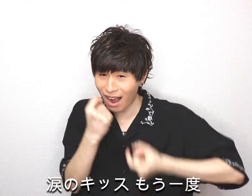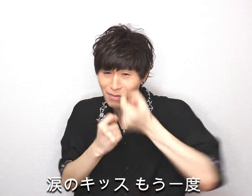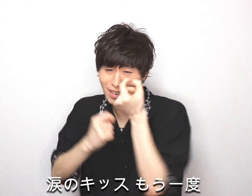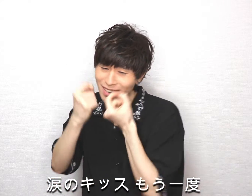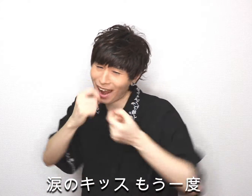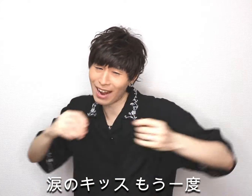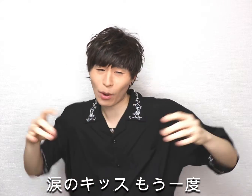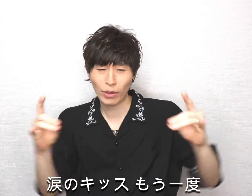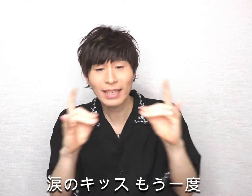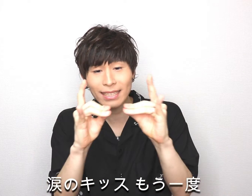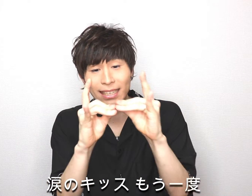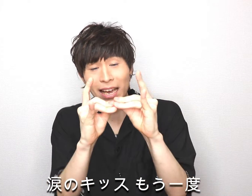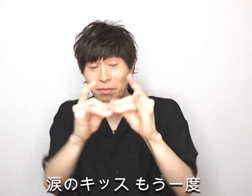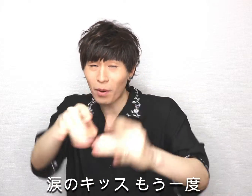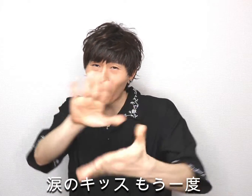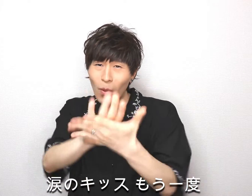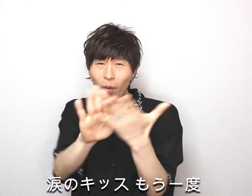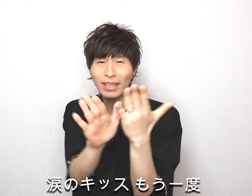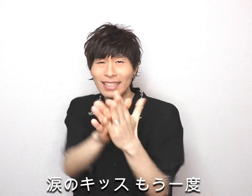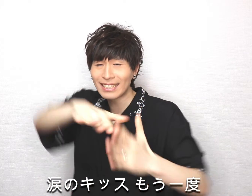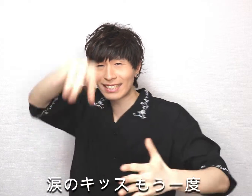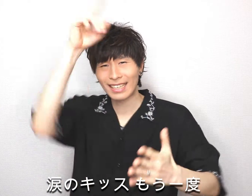涙のキスもう一度、